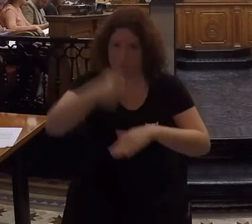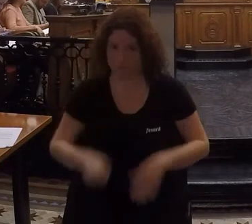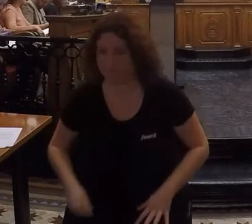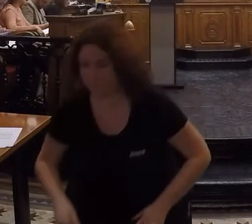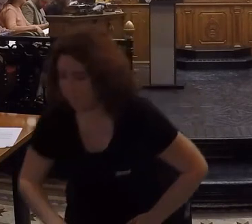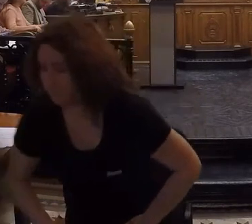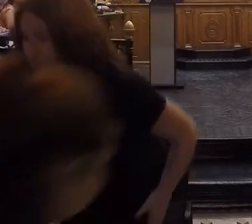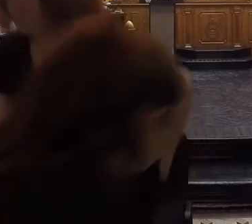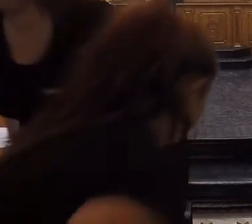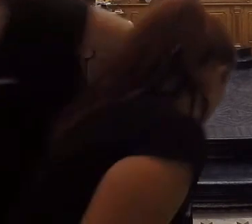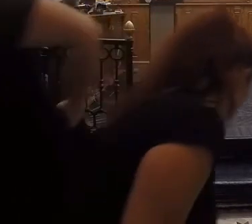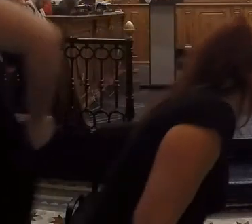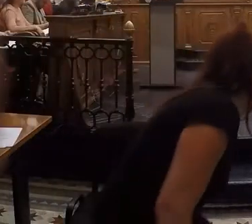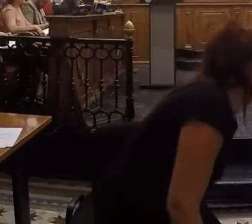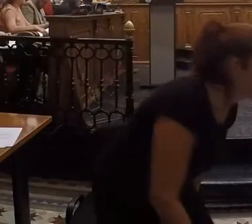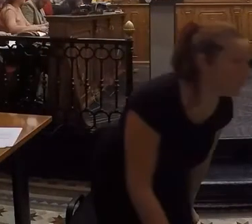señor Dura.